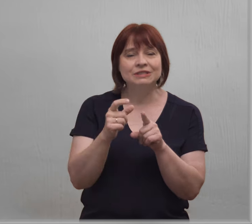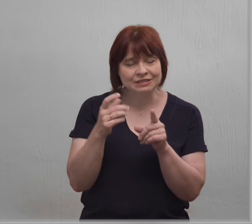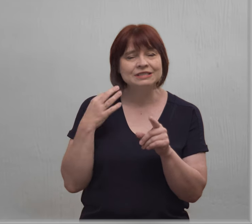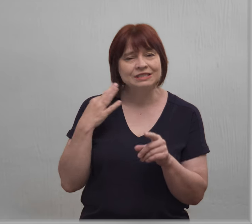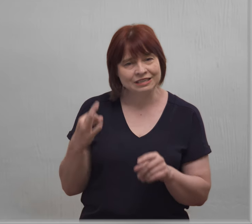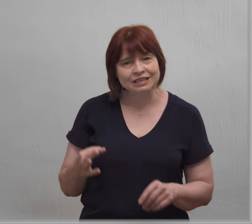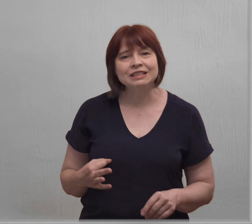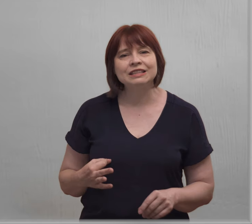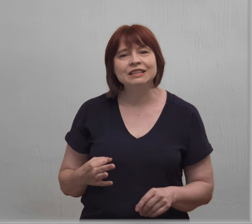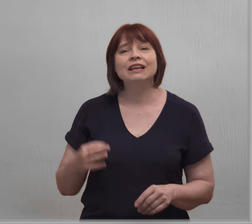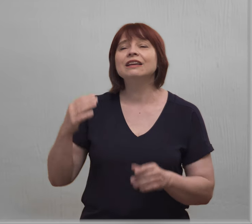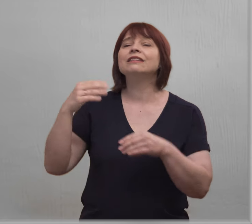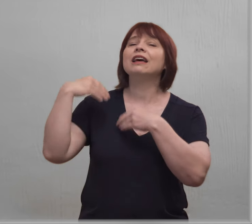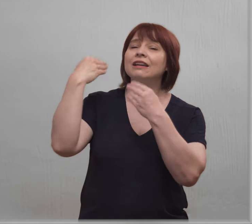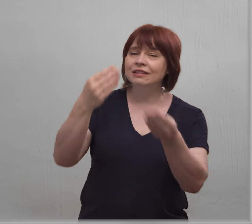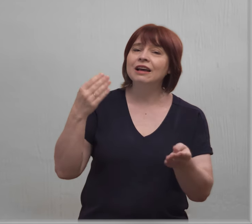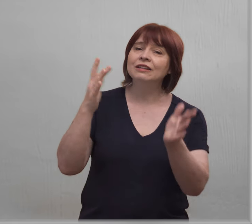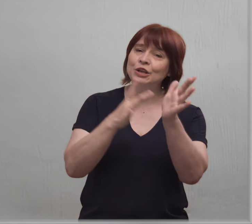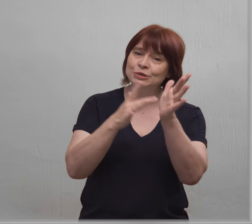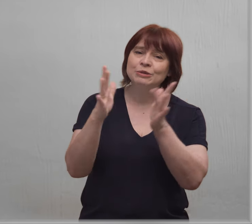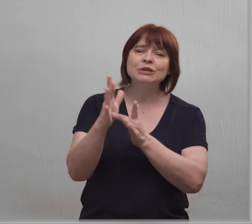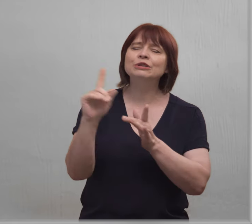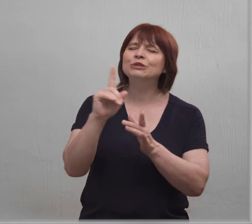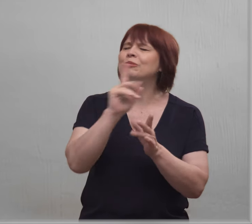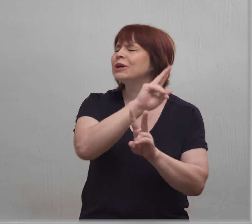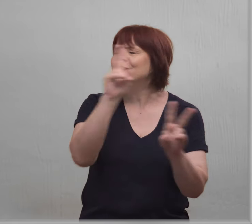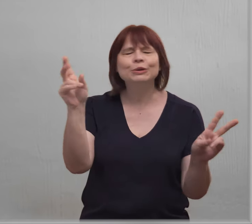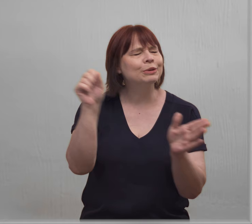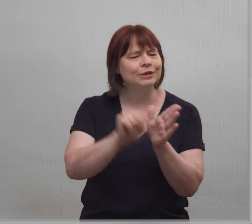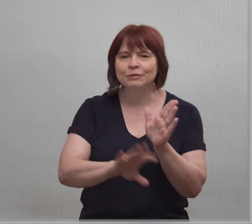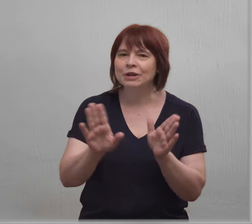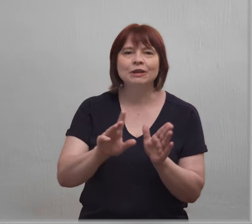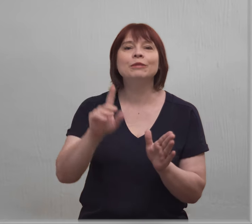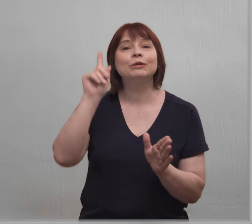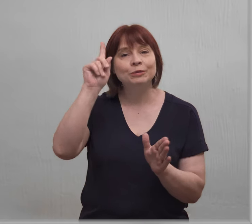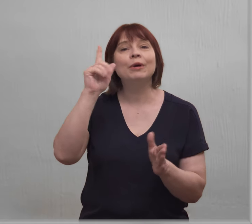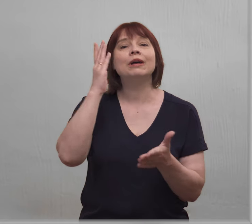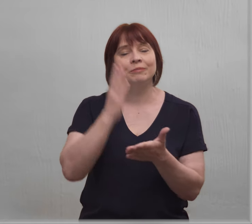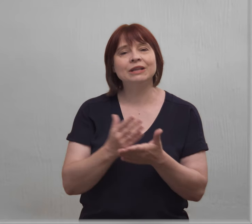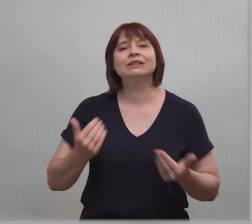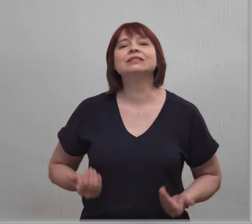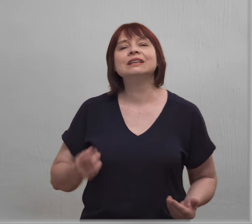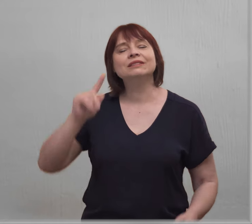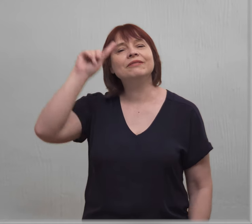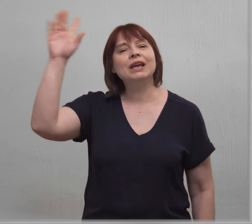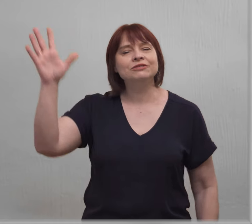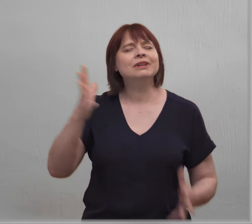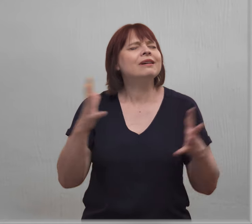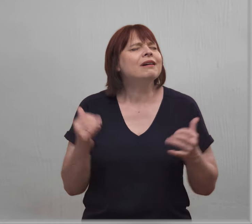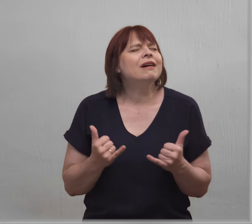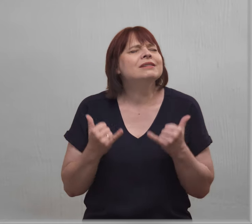Господь, чтобы никто не погиб, но имел жизнь вечную. Господь, какая прекрасная новость, какая честь для